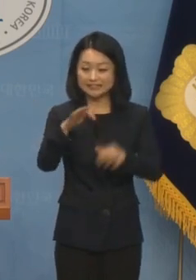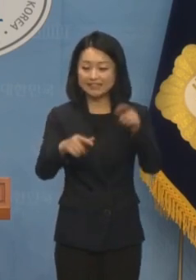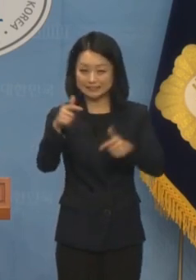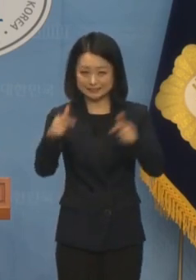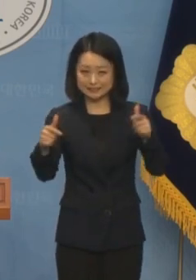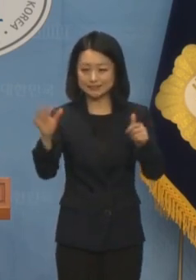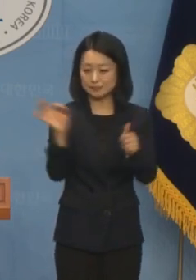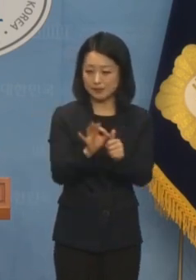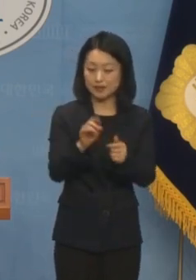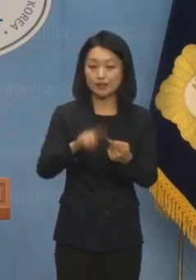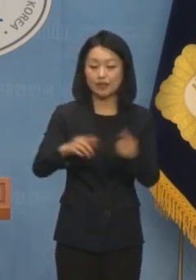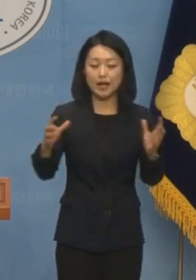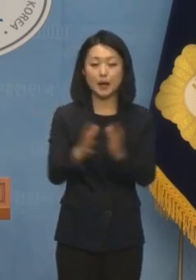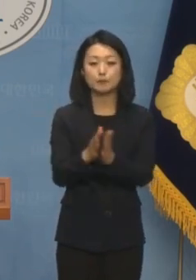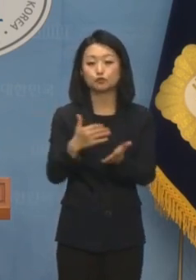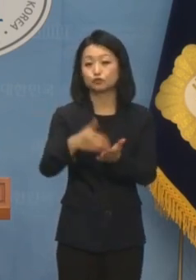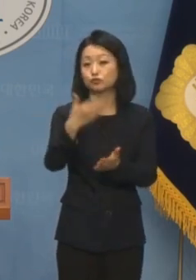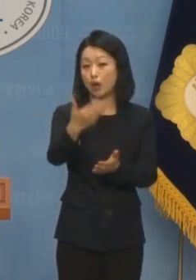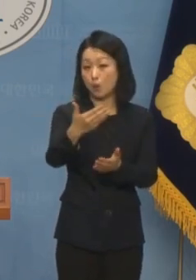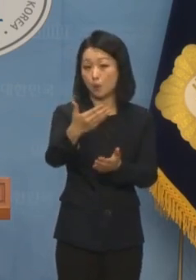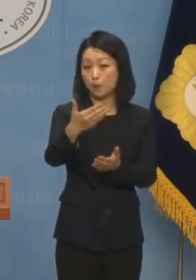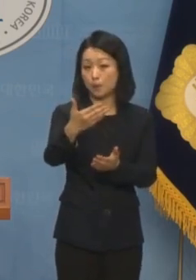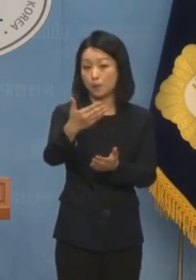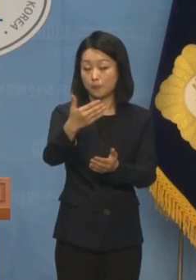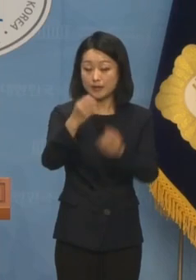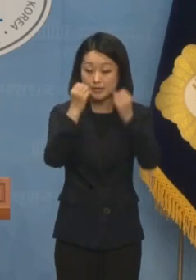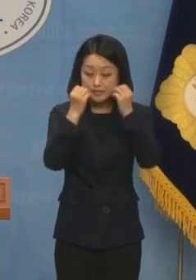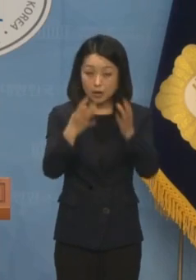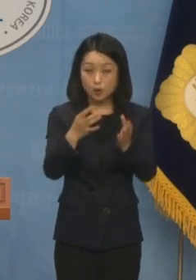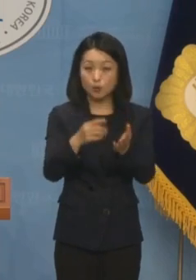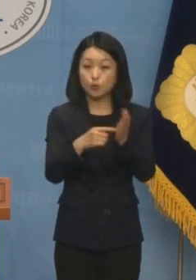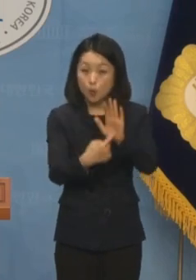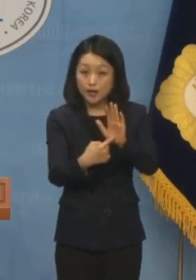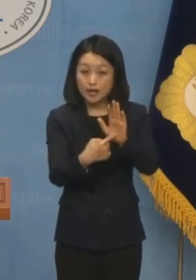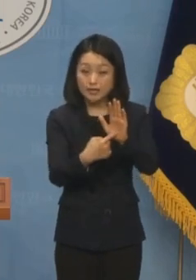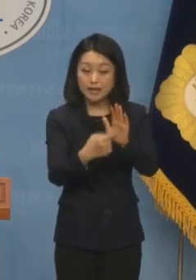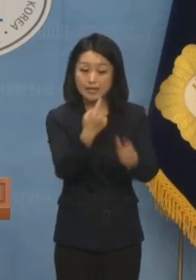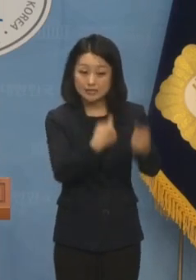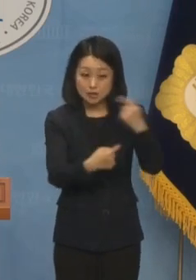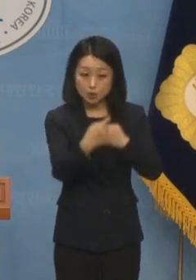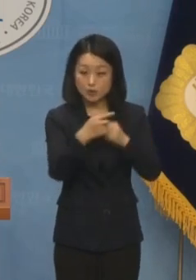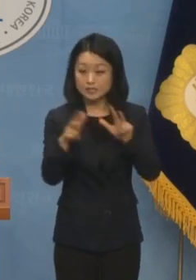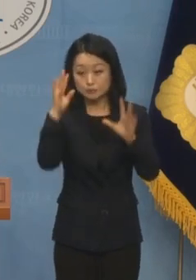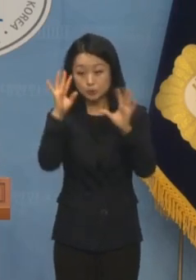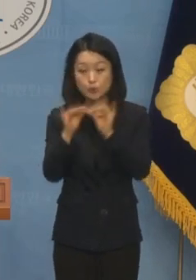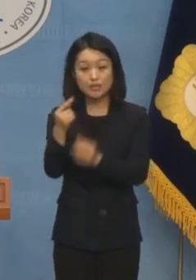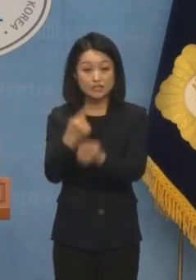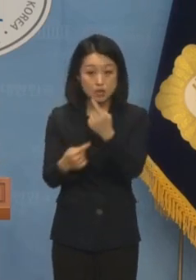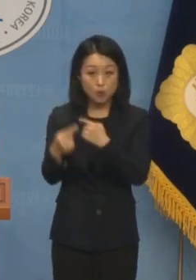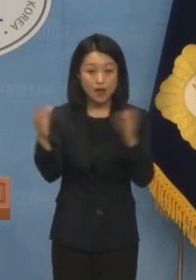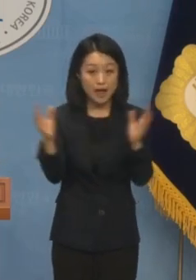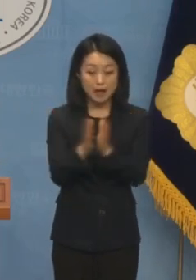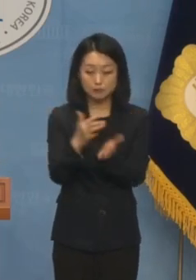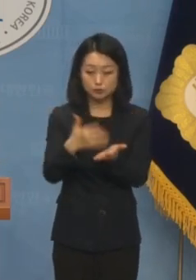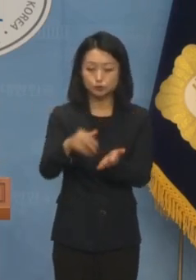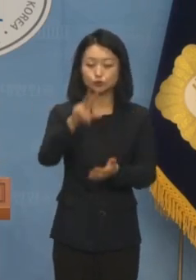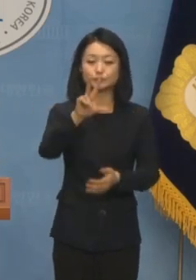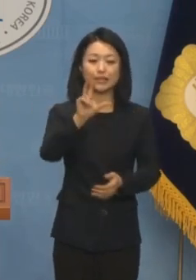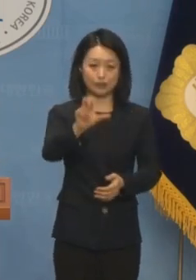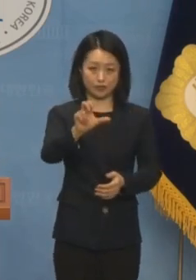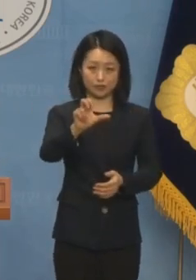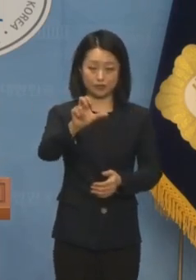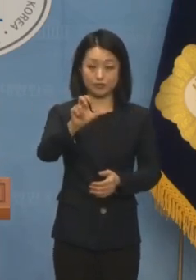총 9건으로 지난주 새로 공개된 청원을 포함해서 현재 동의 진행 중인 청원은 총